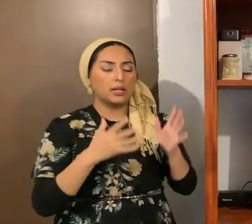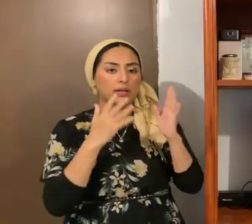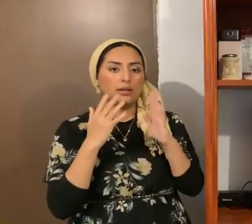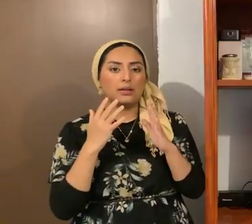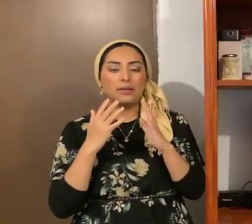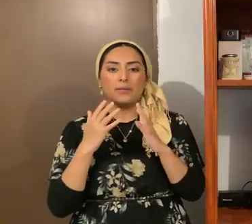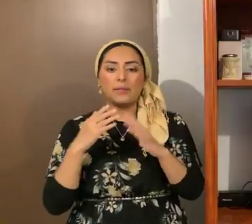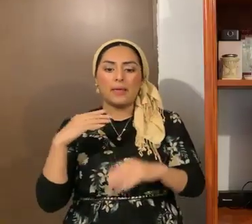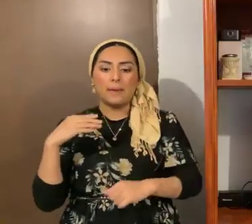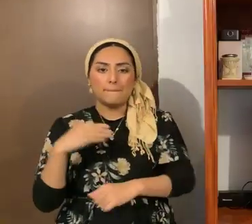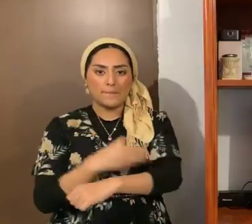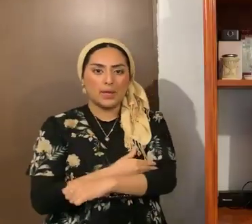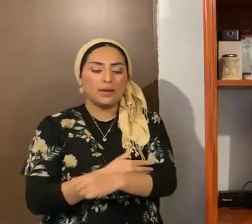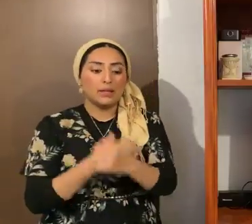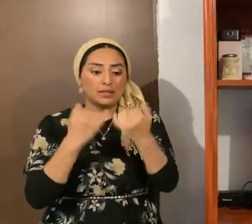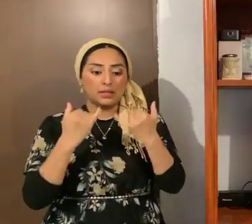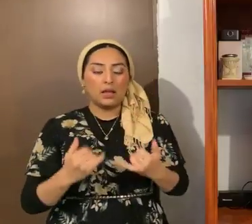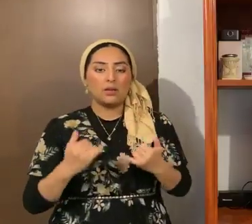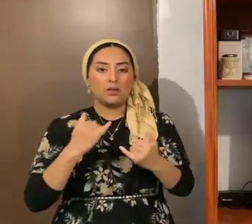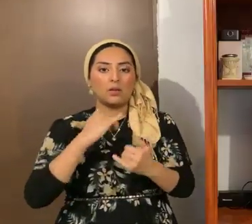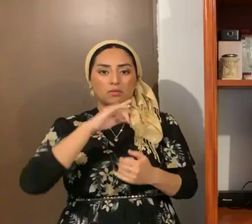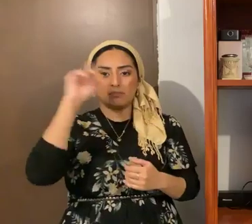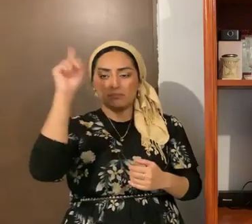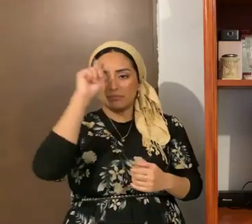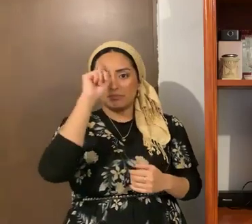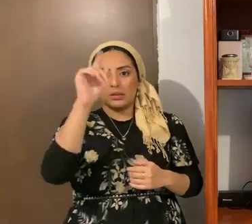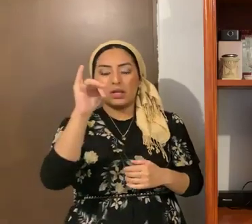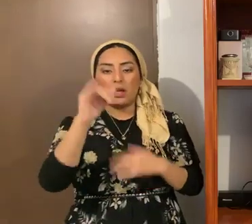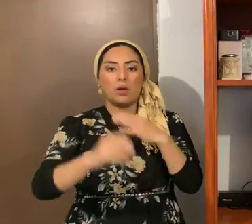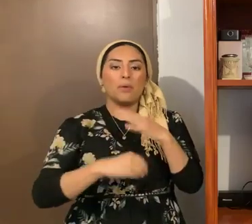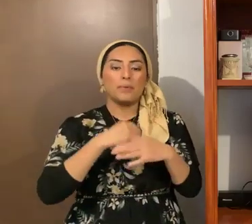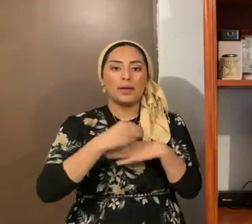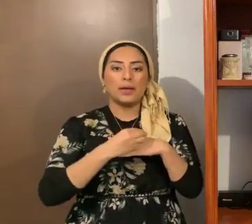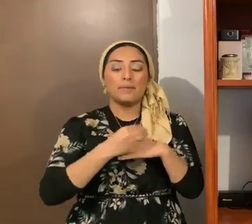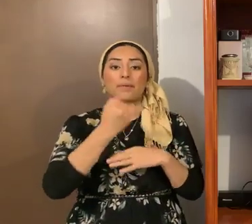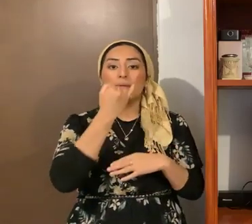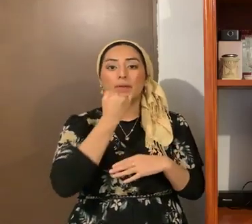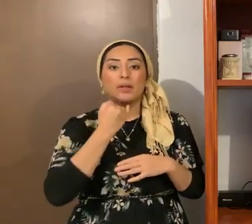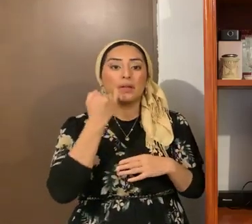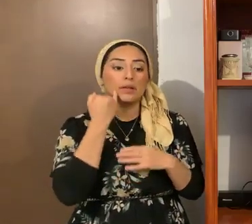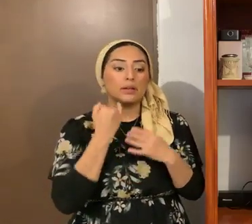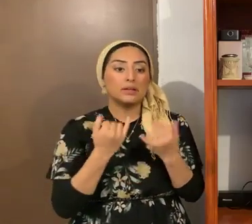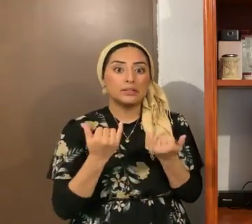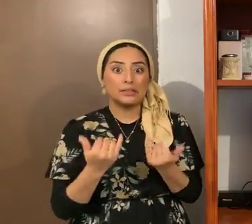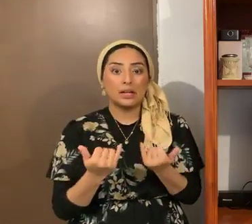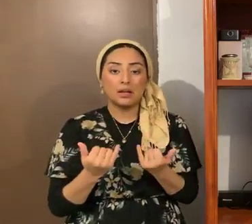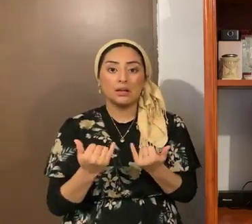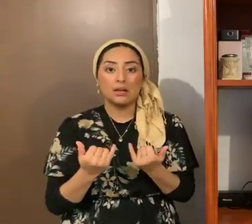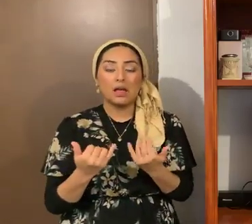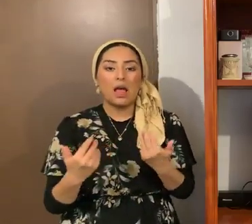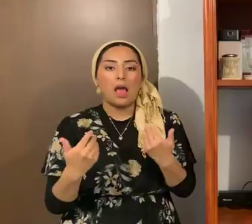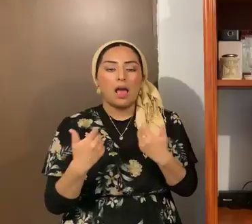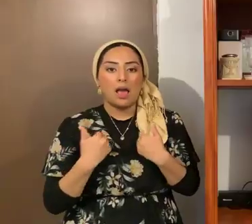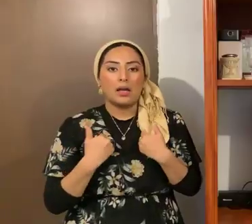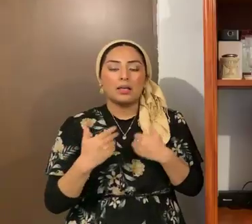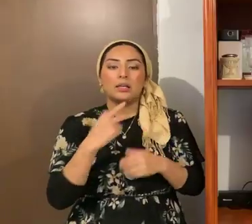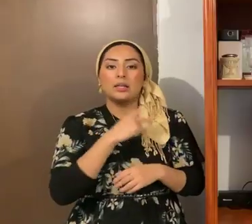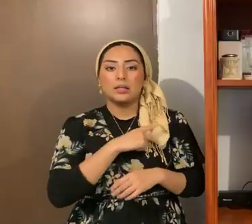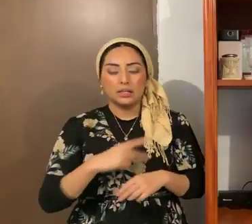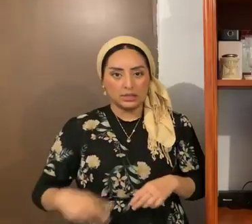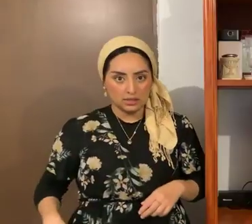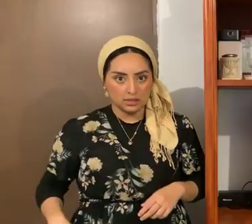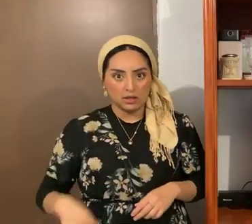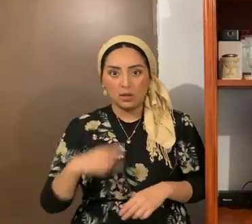majestad, imperio y potencia, ahora y por todos los siglos. Amén. Amén. Israel actualmente tiene rey,